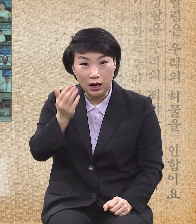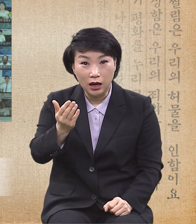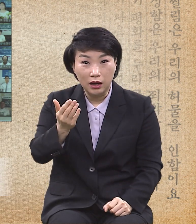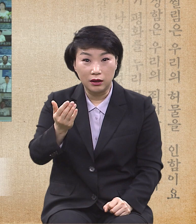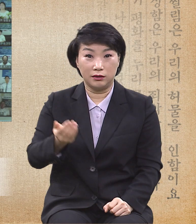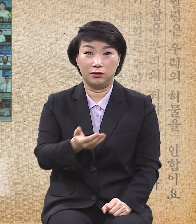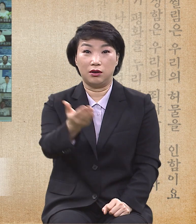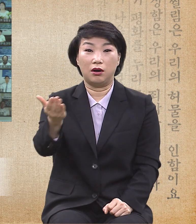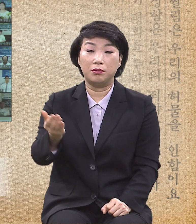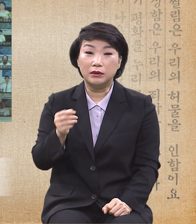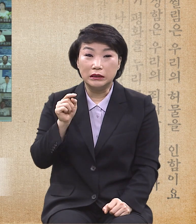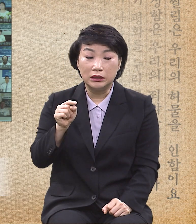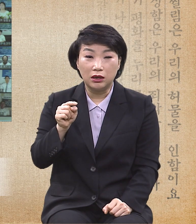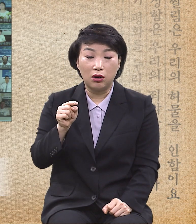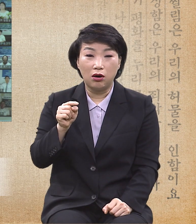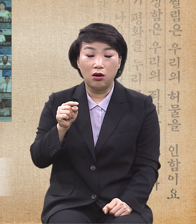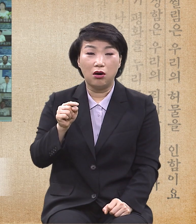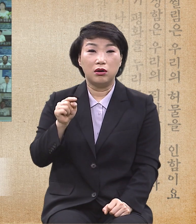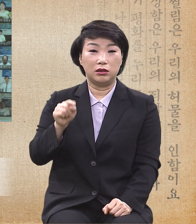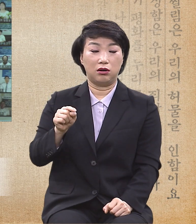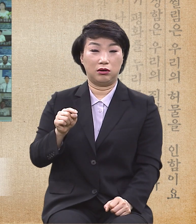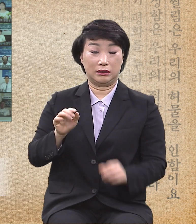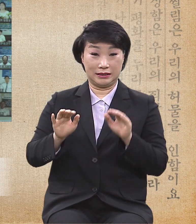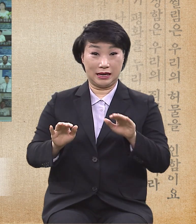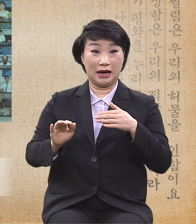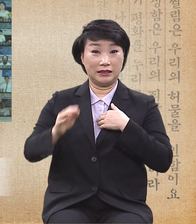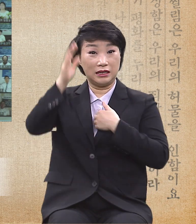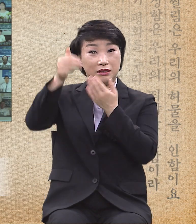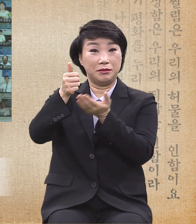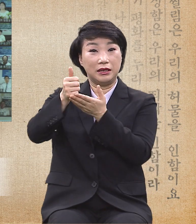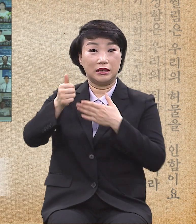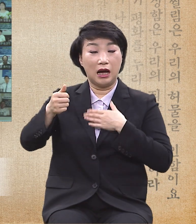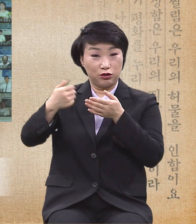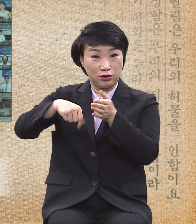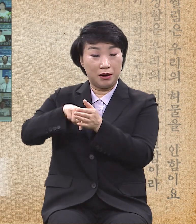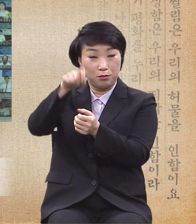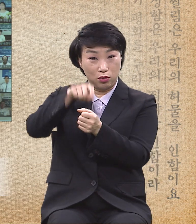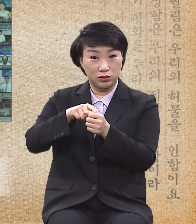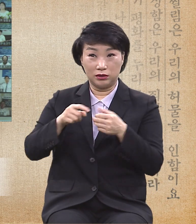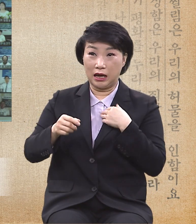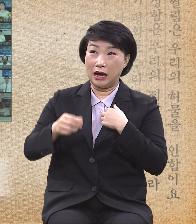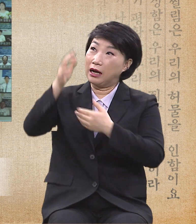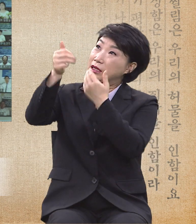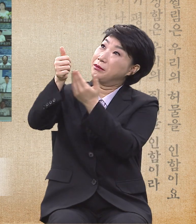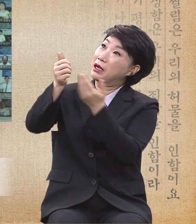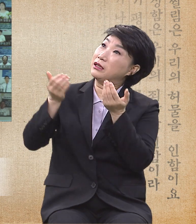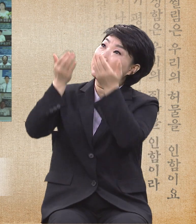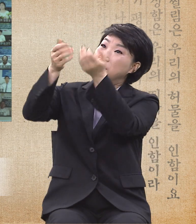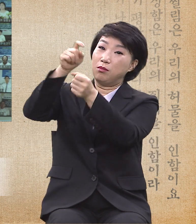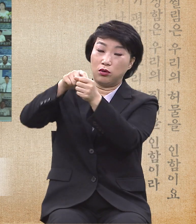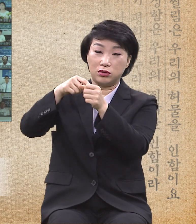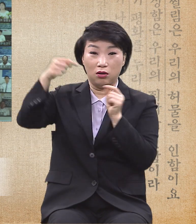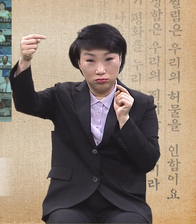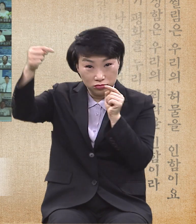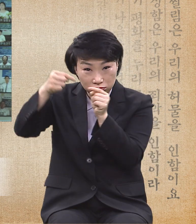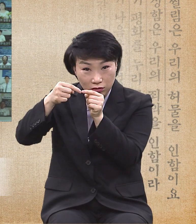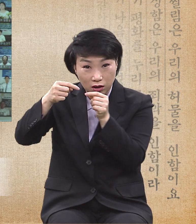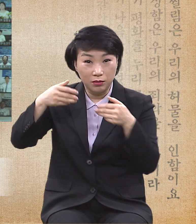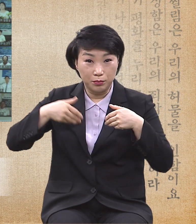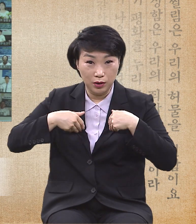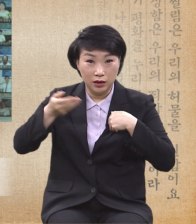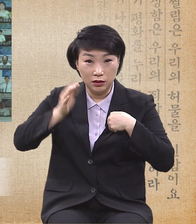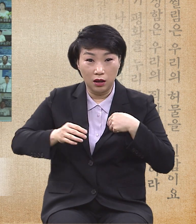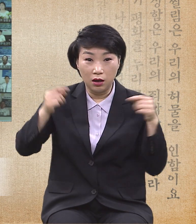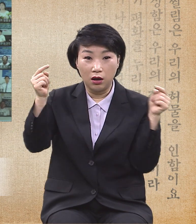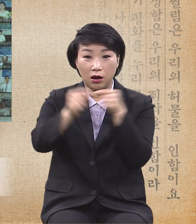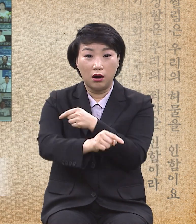하는 의미와 하나님이 나를 향한 목적과 내가 하나님을 향한 목적이 많이 다른